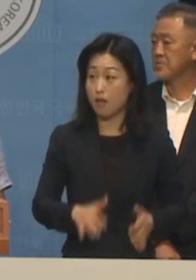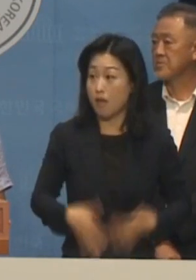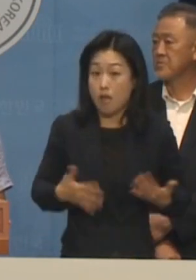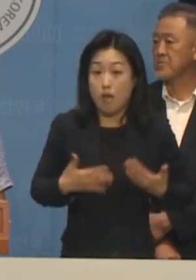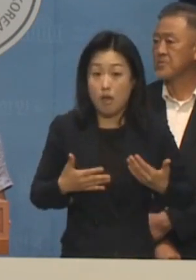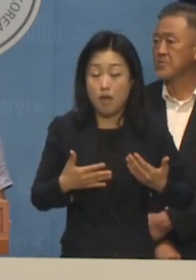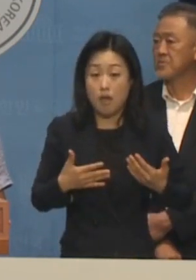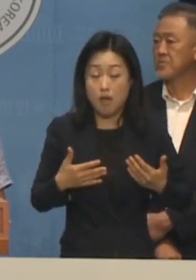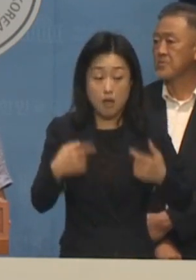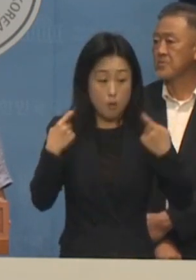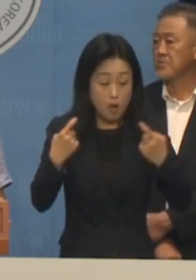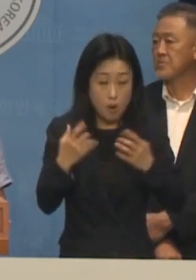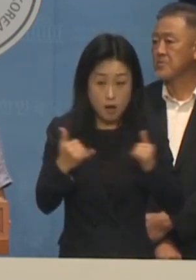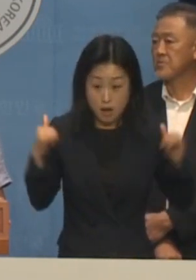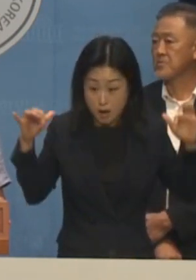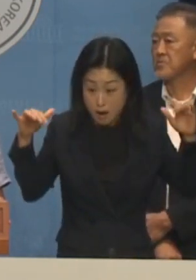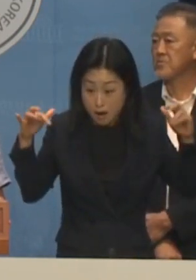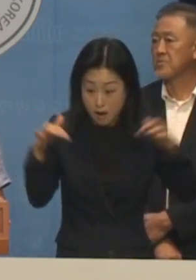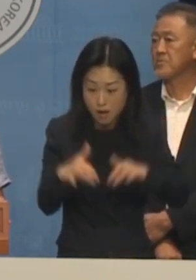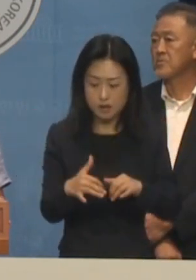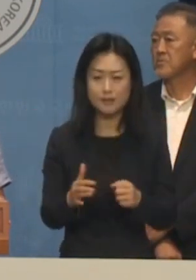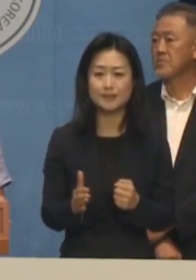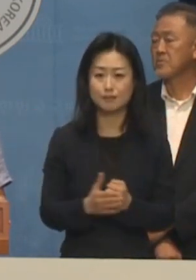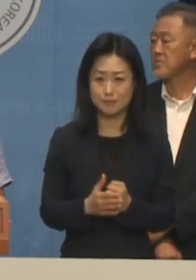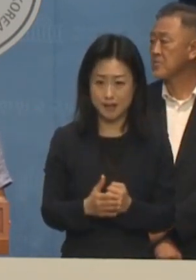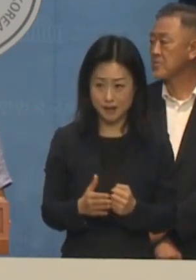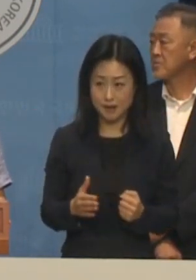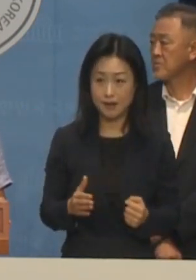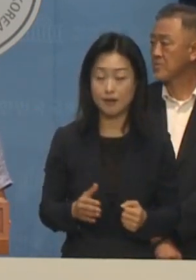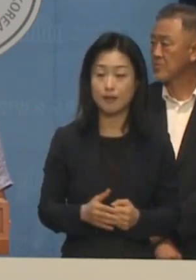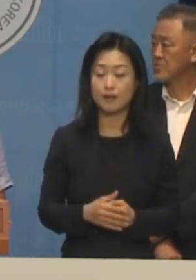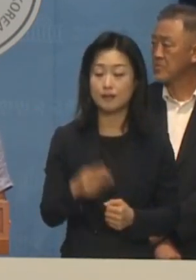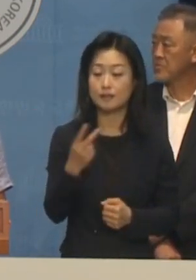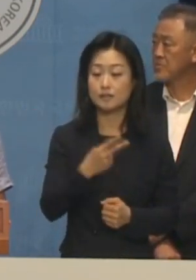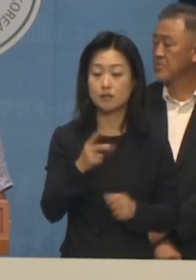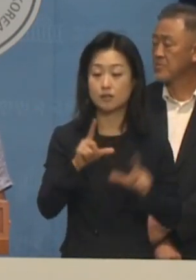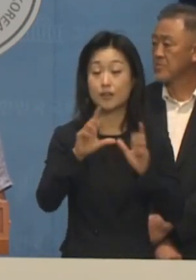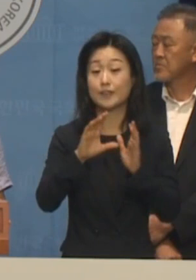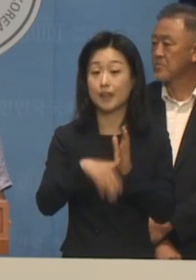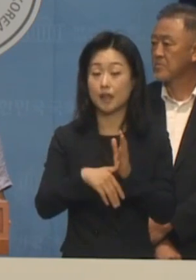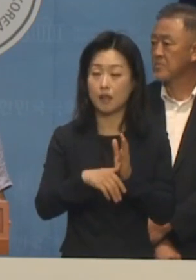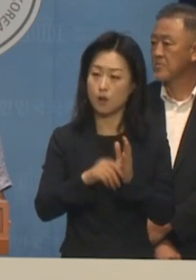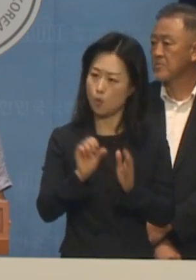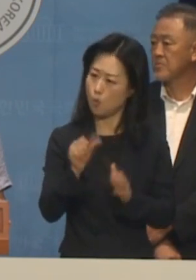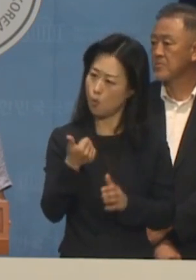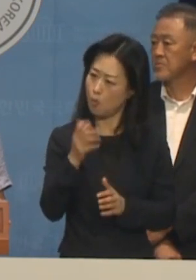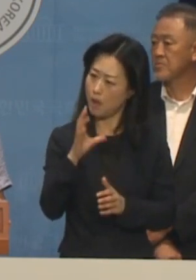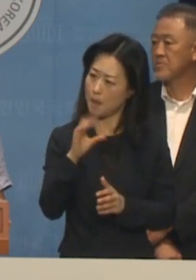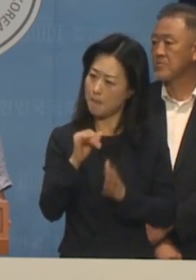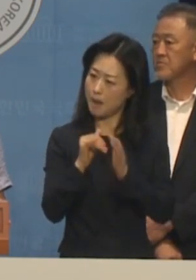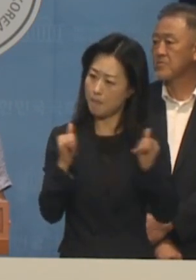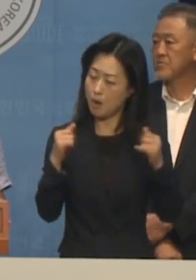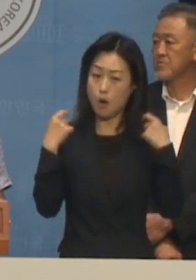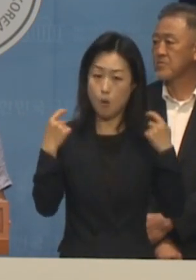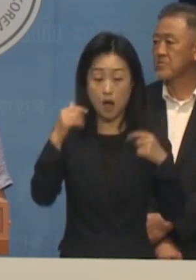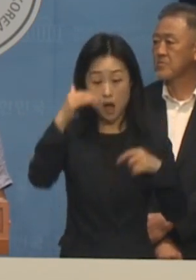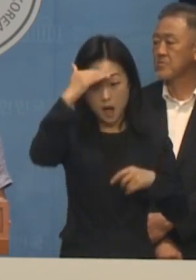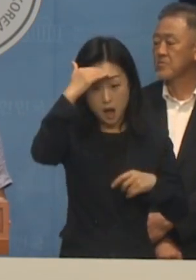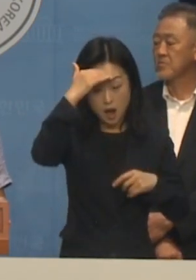많은 관광객이 늘어나면서 2000년대 초반에 한 500만 명이었던